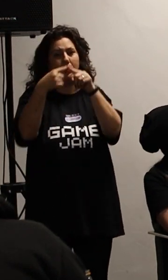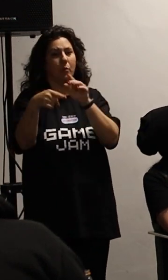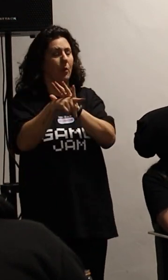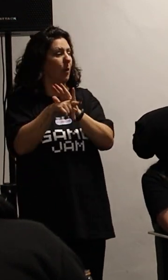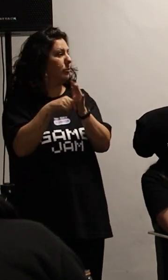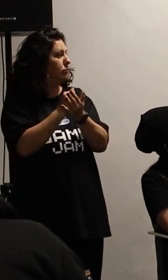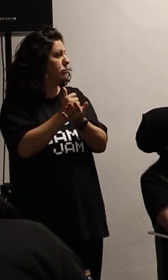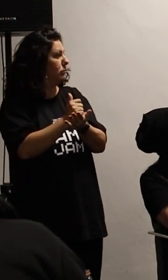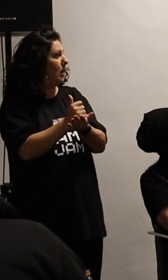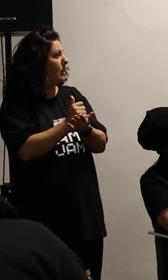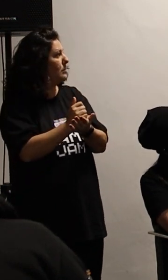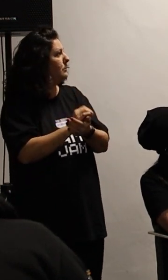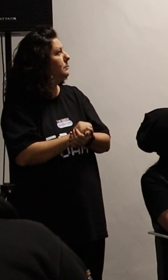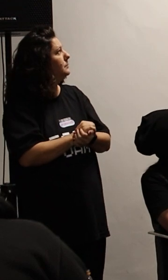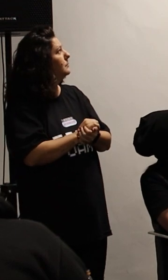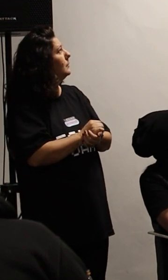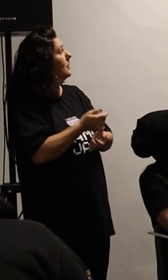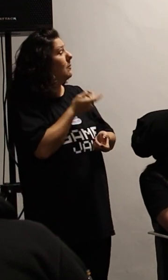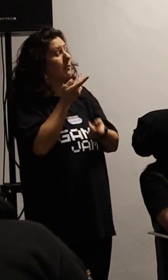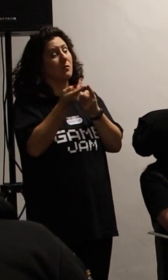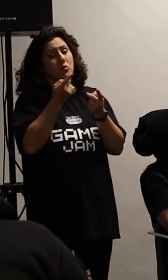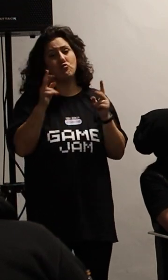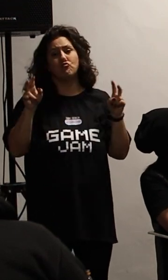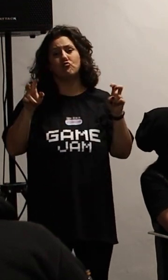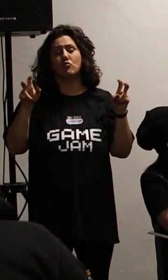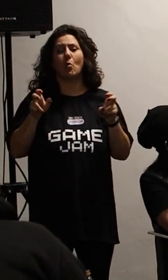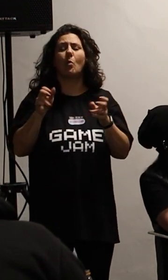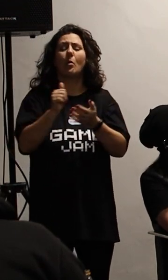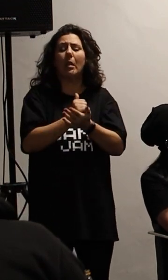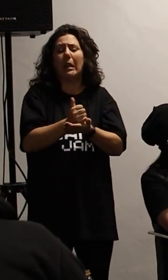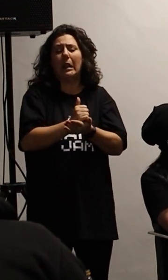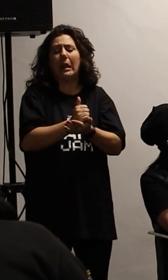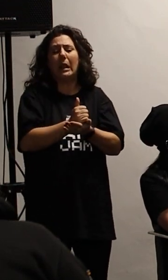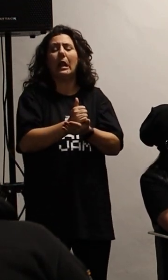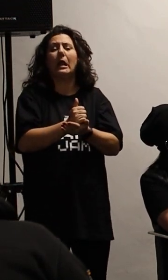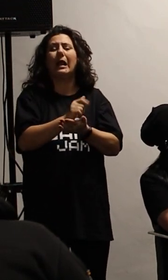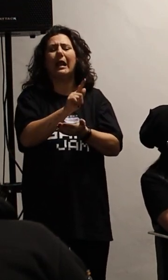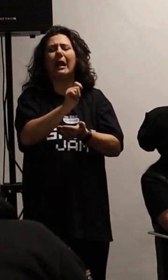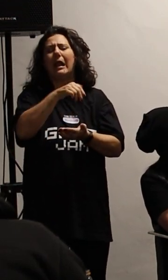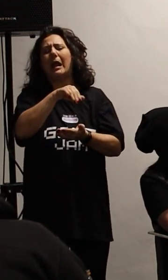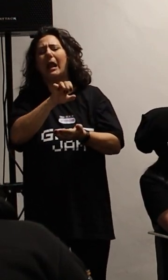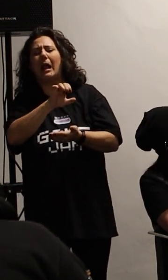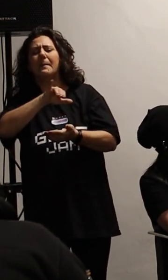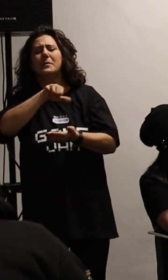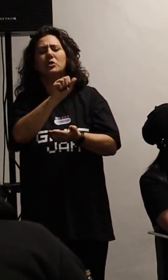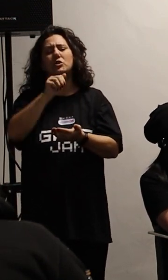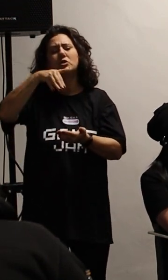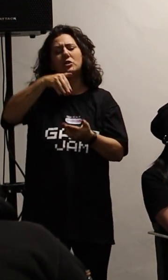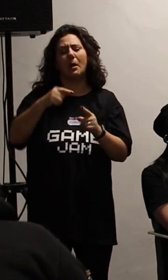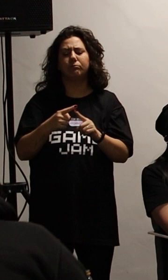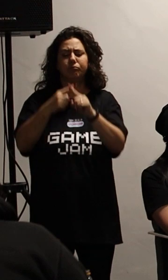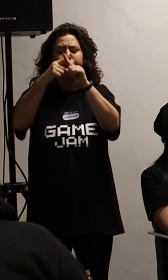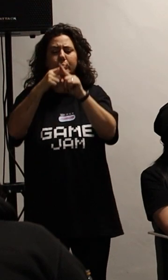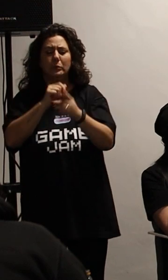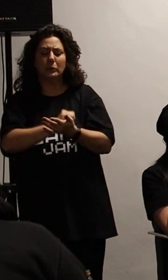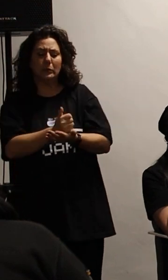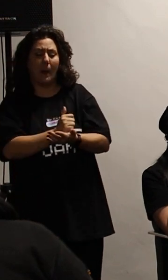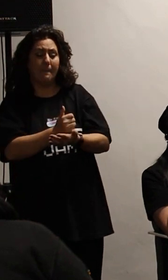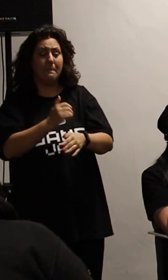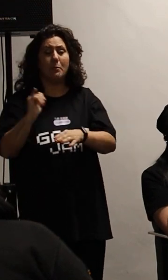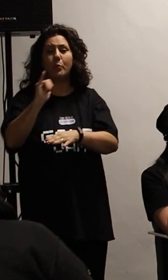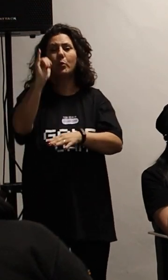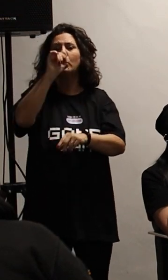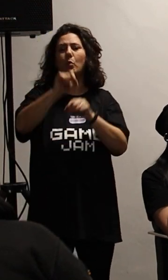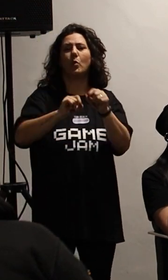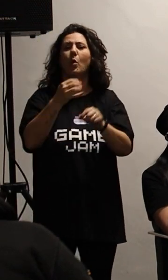passar. Bom, falando um pouco mais sobre Game Jams, né, por que as Game Jams são tão importantes, né? Primeiro ponto, networking. Você vai